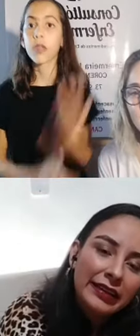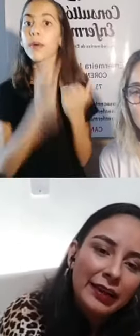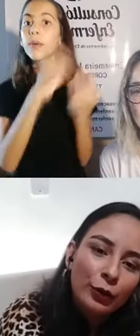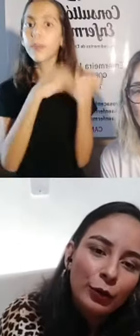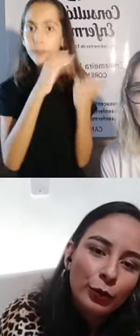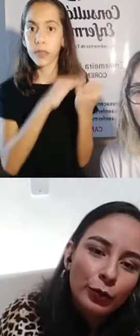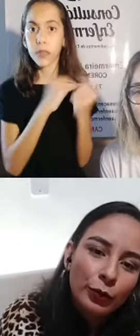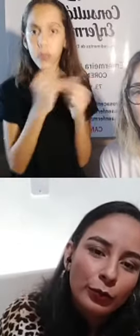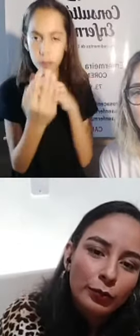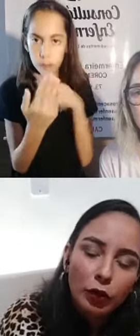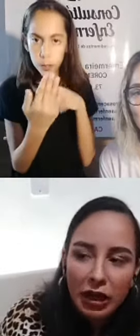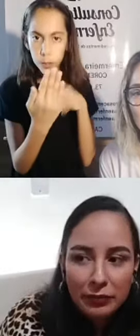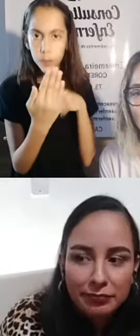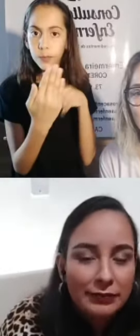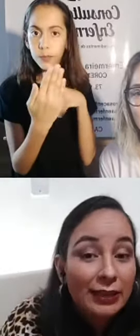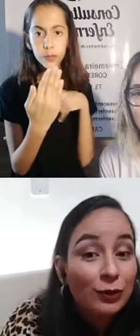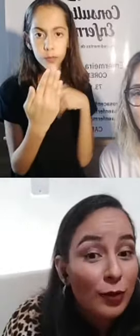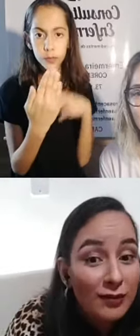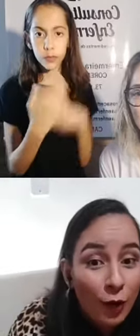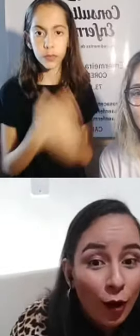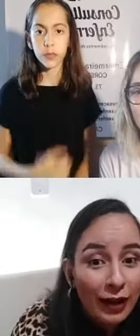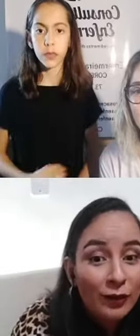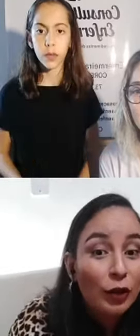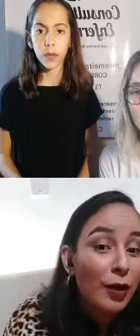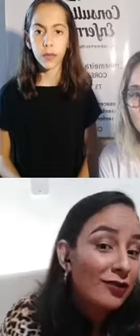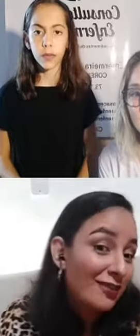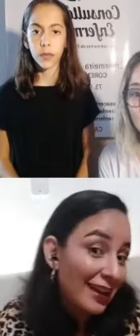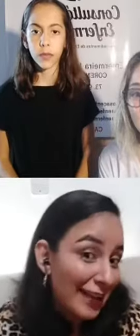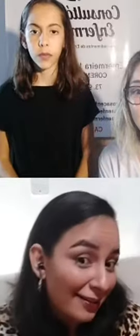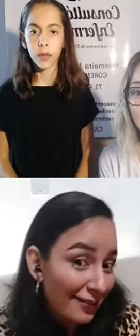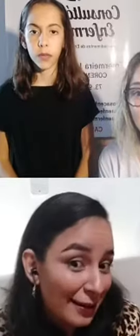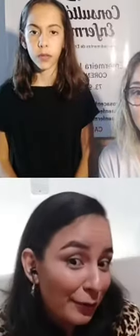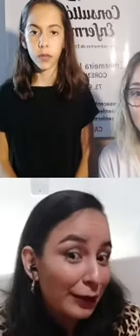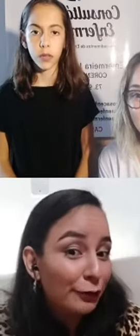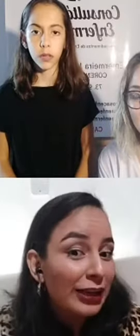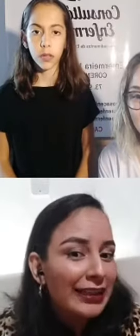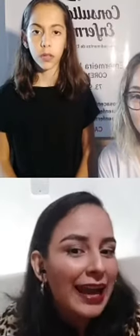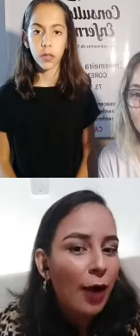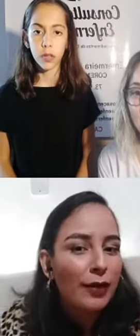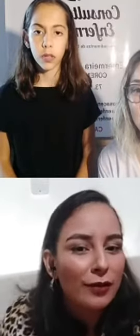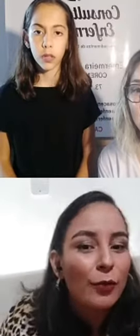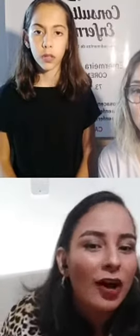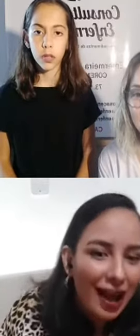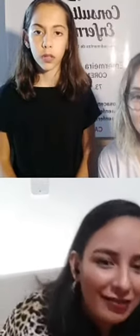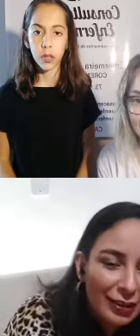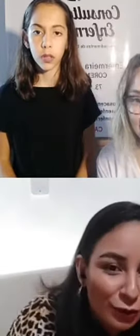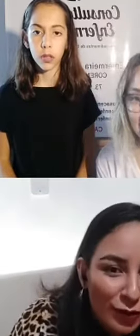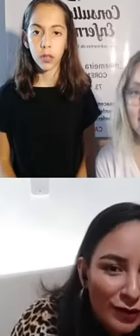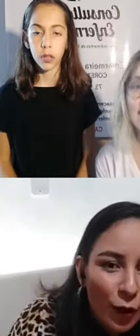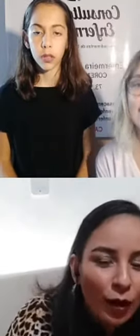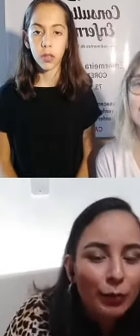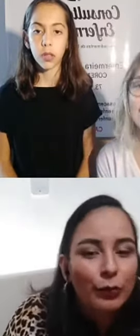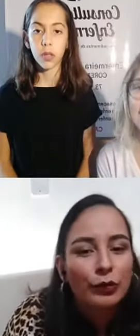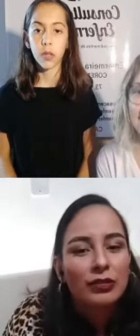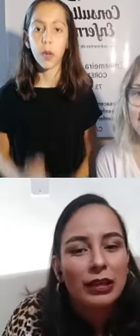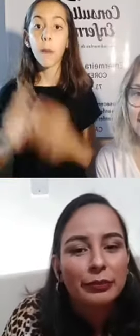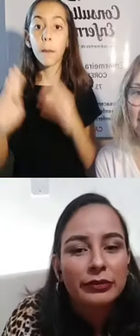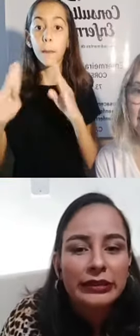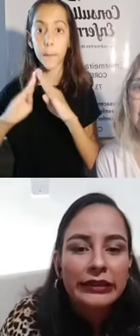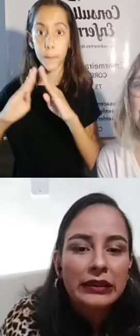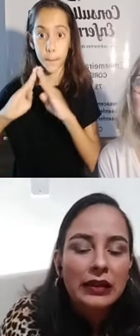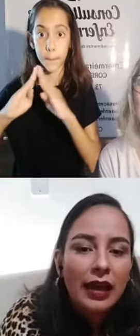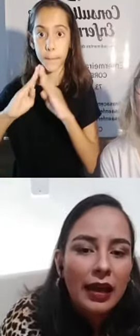E eu morei dentro de uma escola, só não posso dizer que nasci porque não foi literal, mas eu morava dentro de uma escola por muito